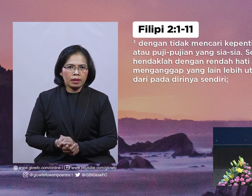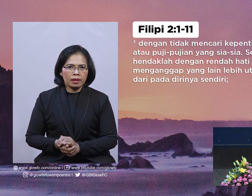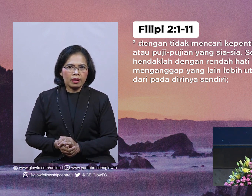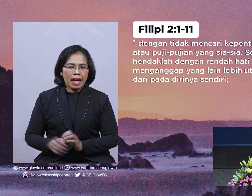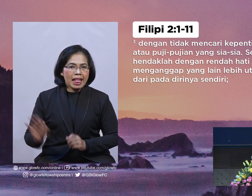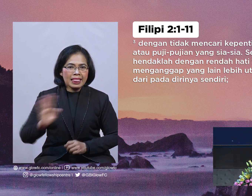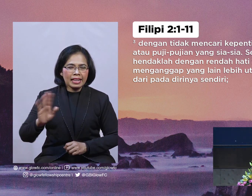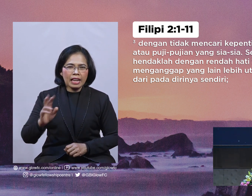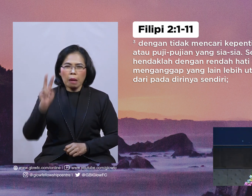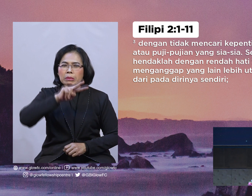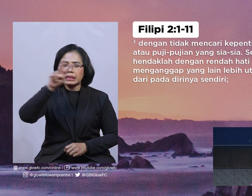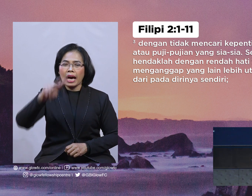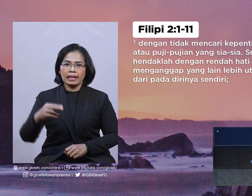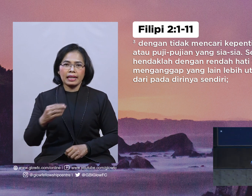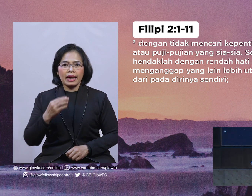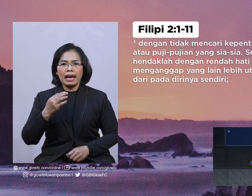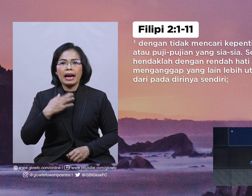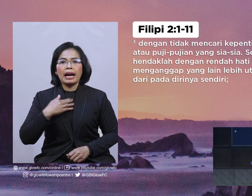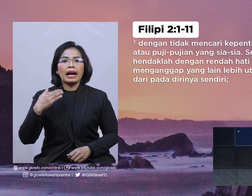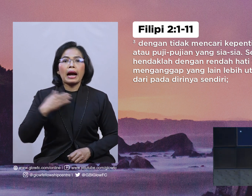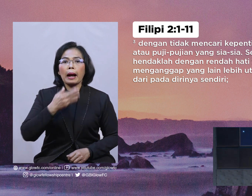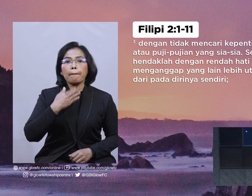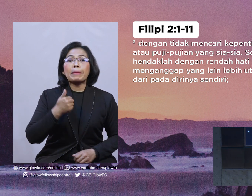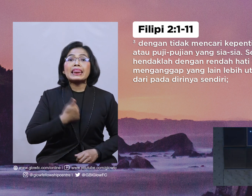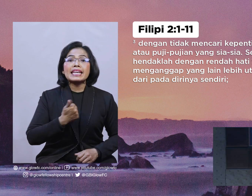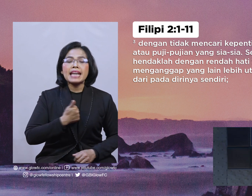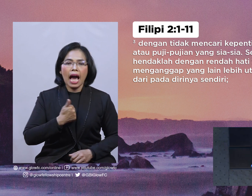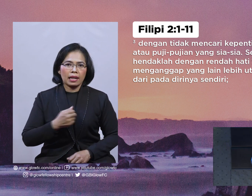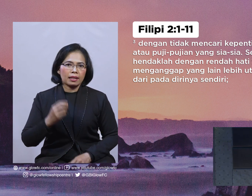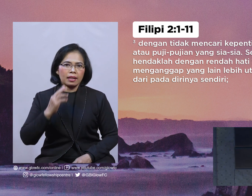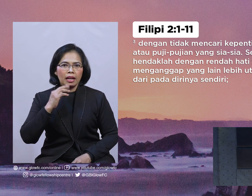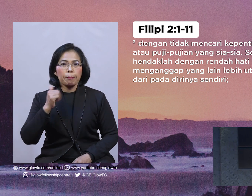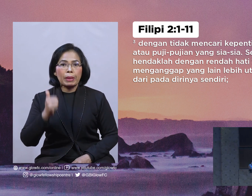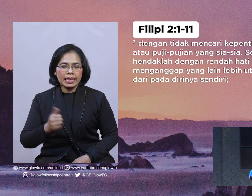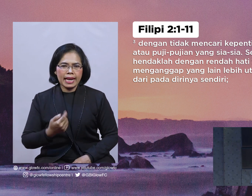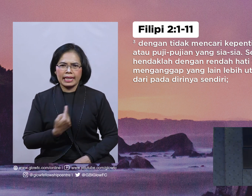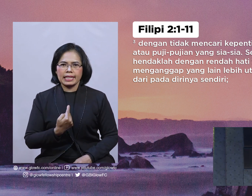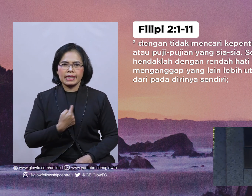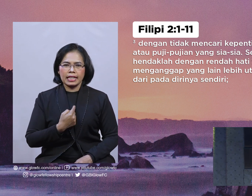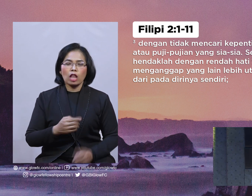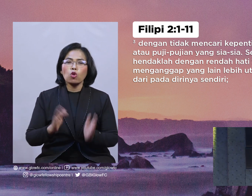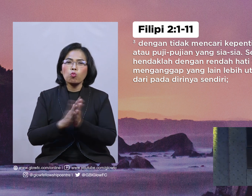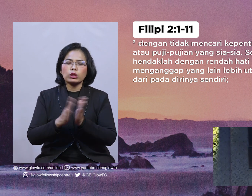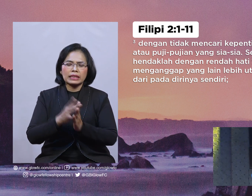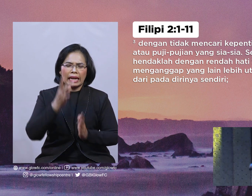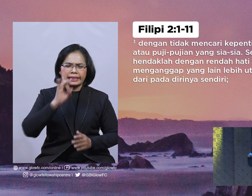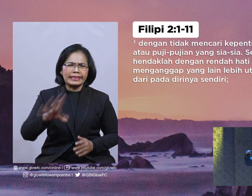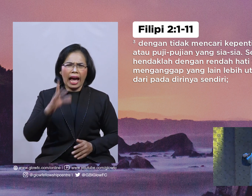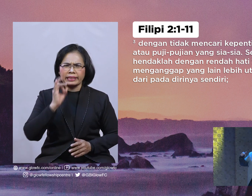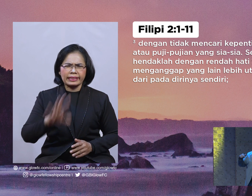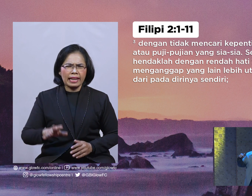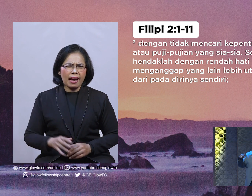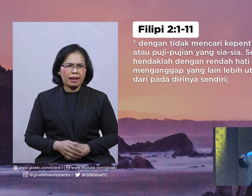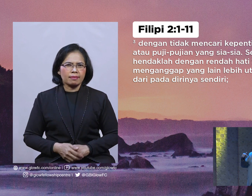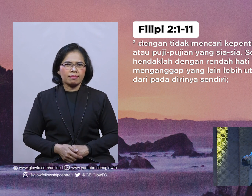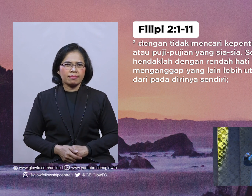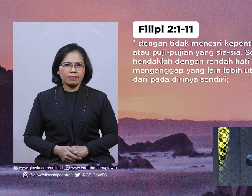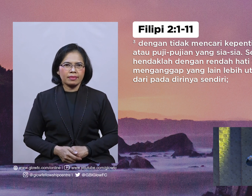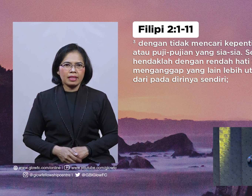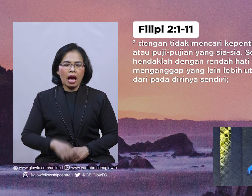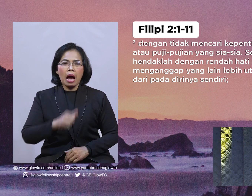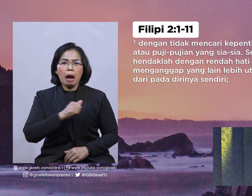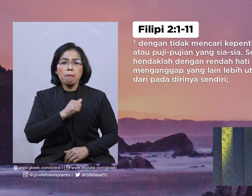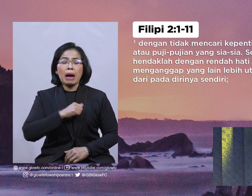tidak mencari kepentingan sendiri Hai atau pujian yang sia-sia Hai